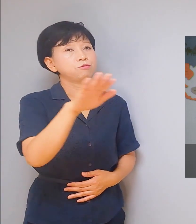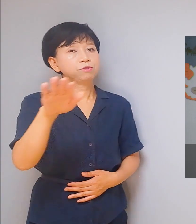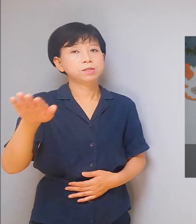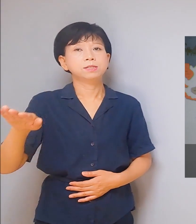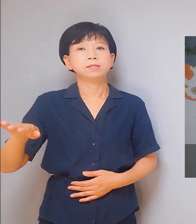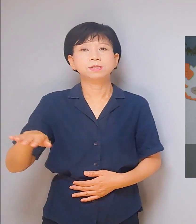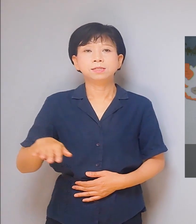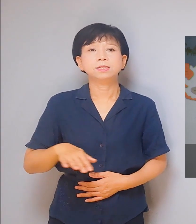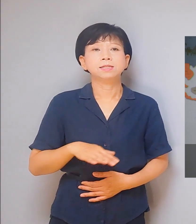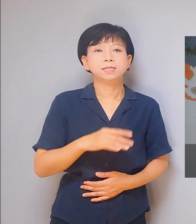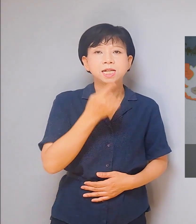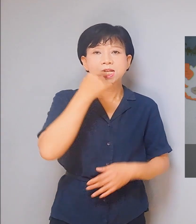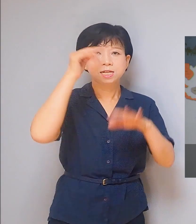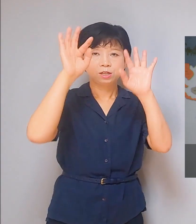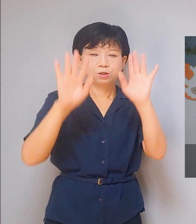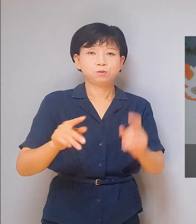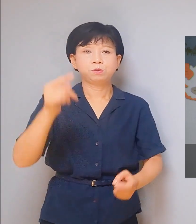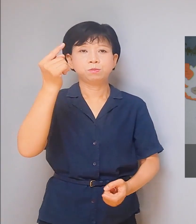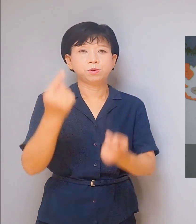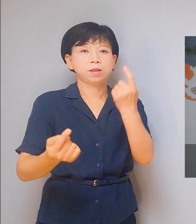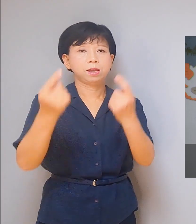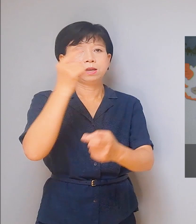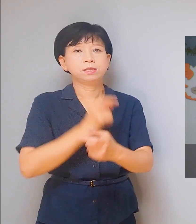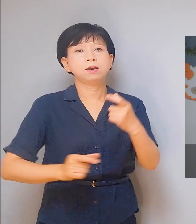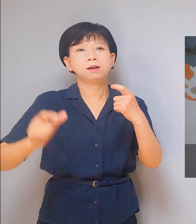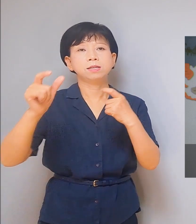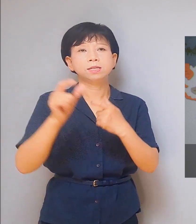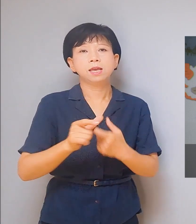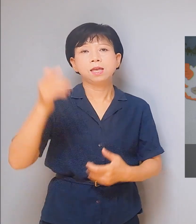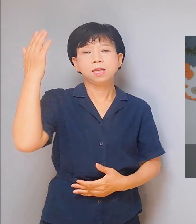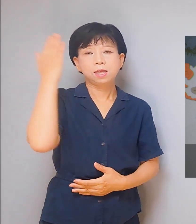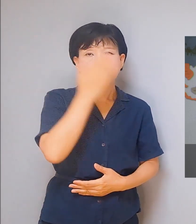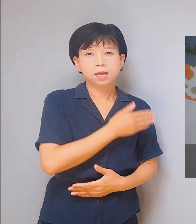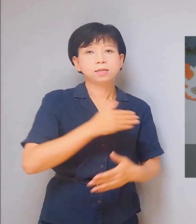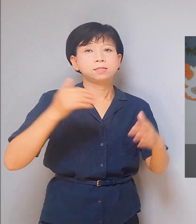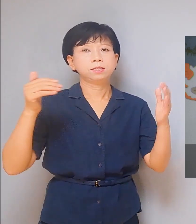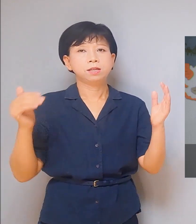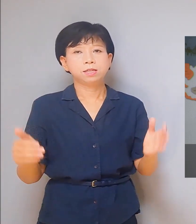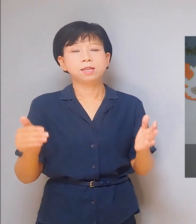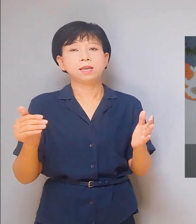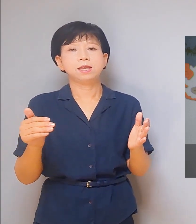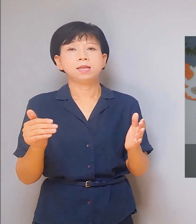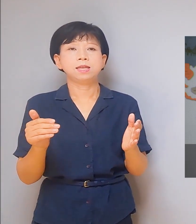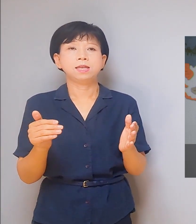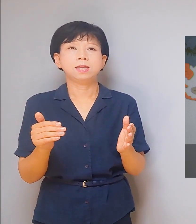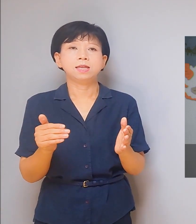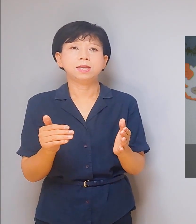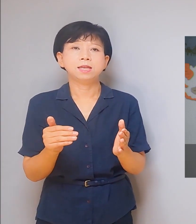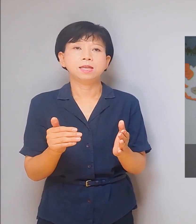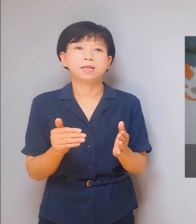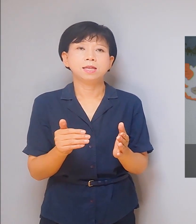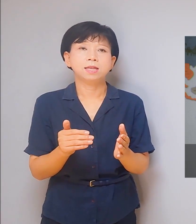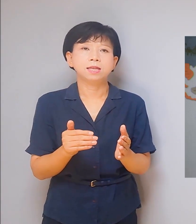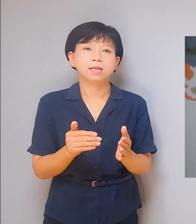피 우리를 눈보다 더 희게